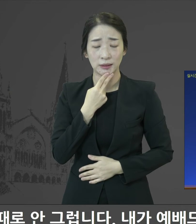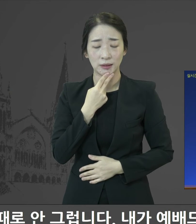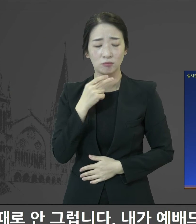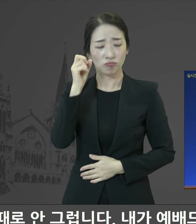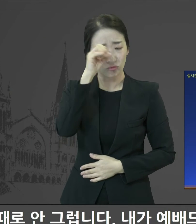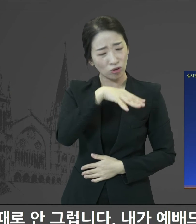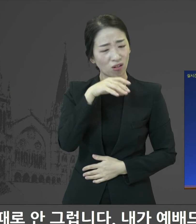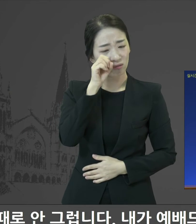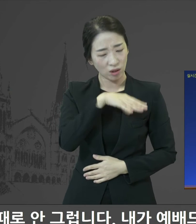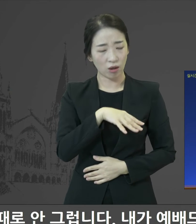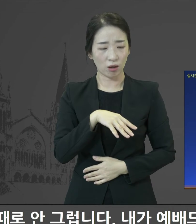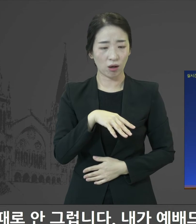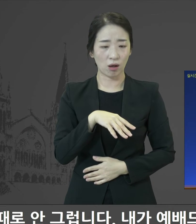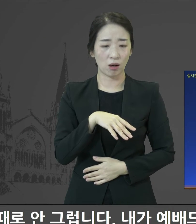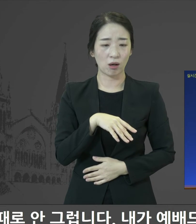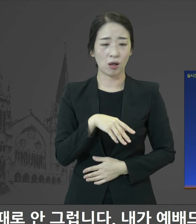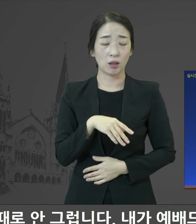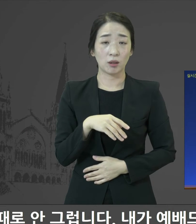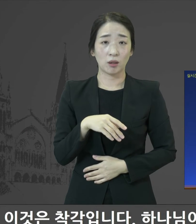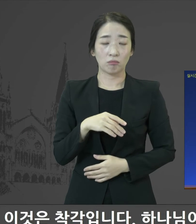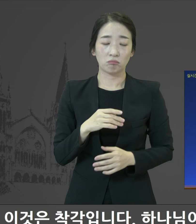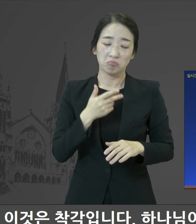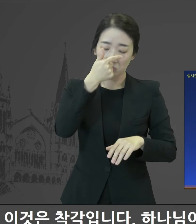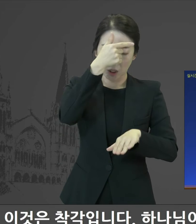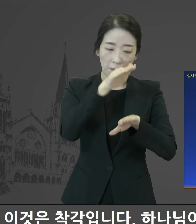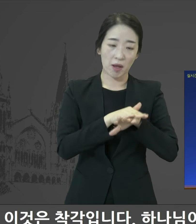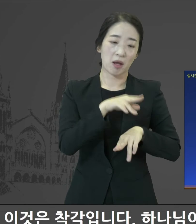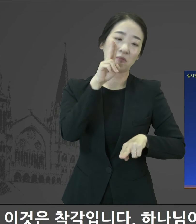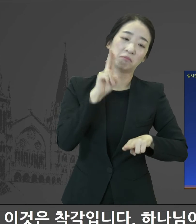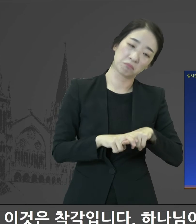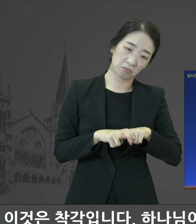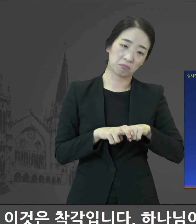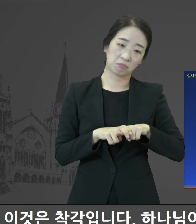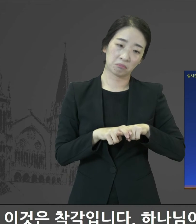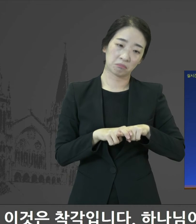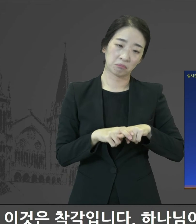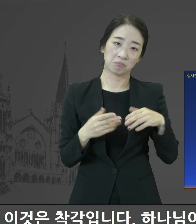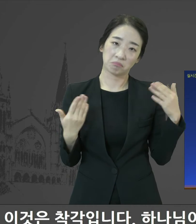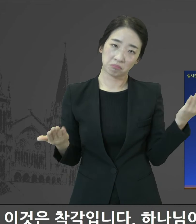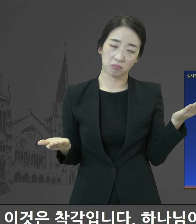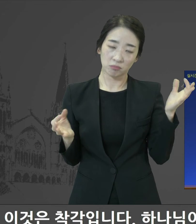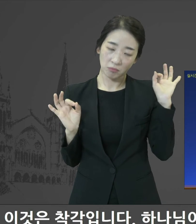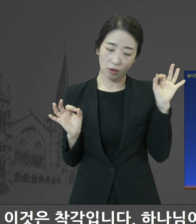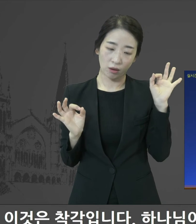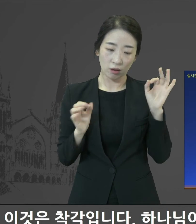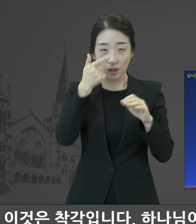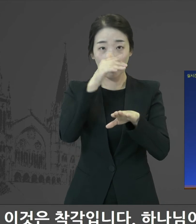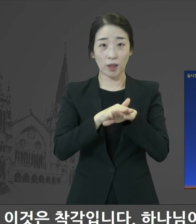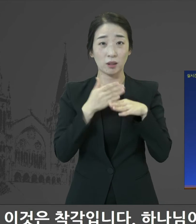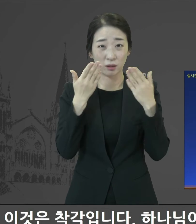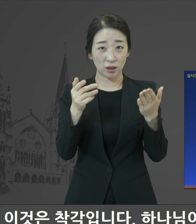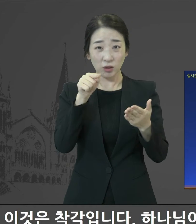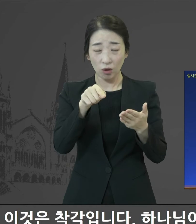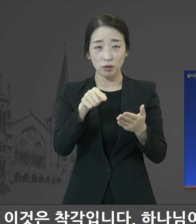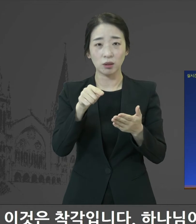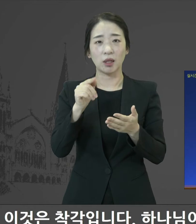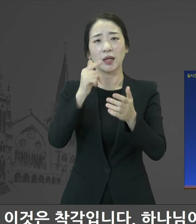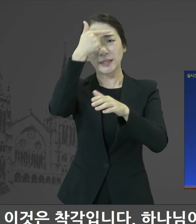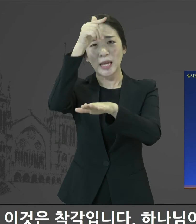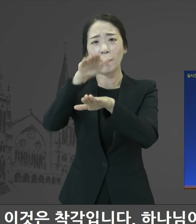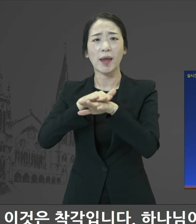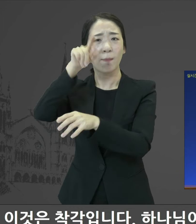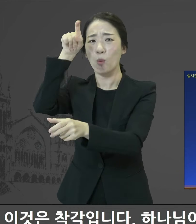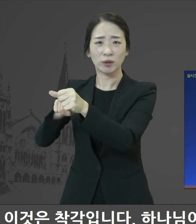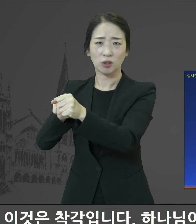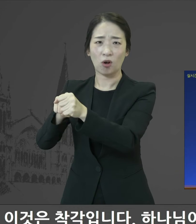정말 절실한 마음 없이 예배 자리에 나오는 것은 예배의 근본적인 목적을 이룰 수 없게 하는